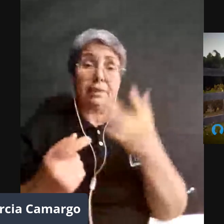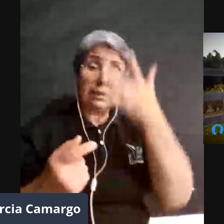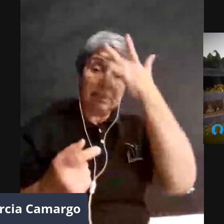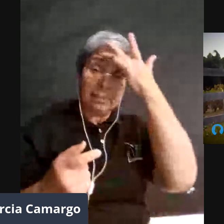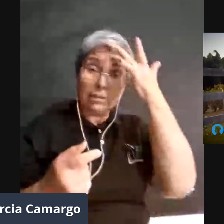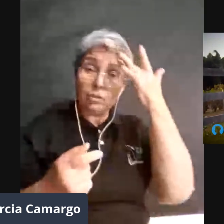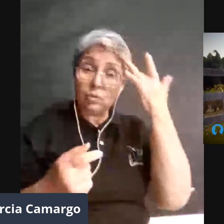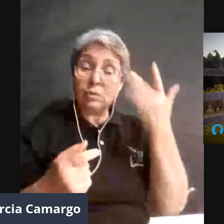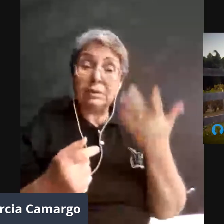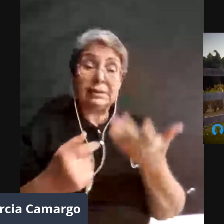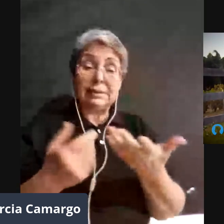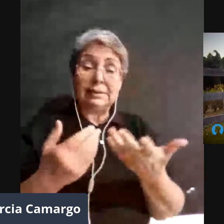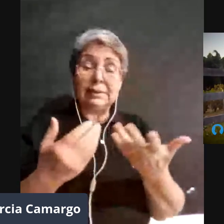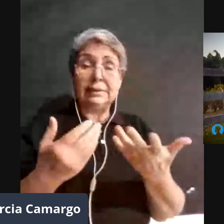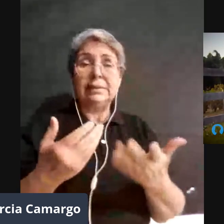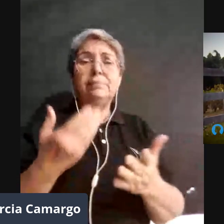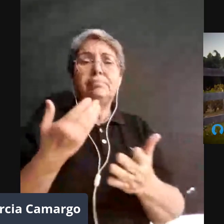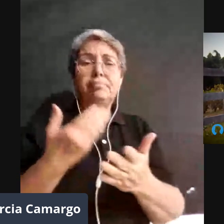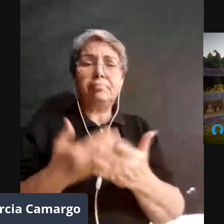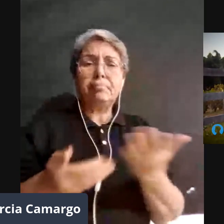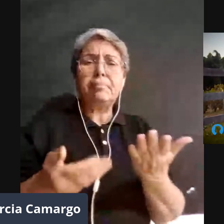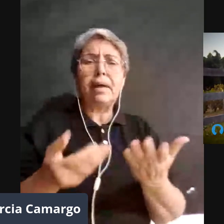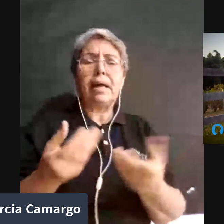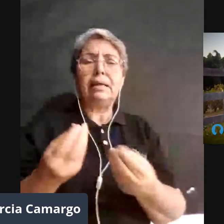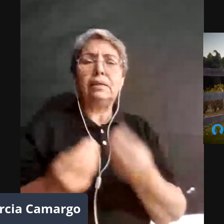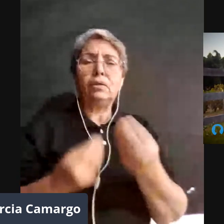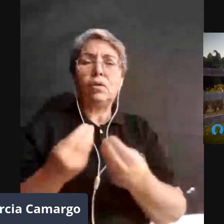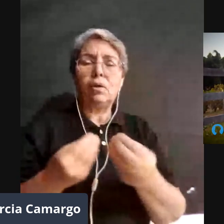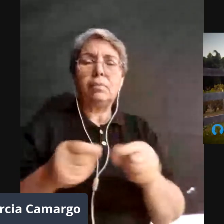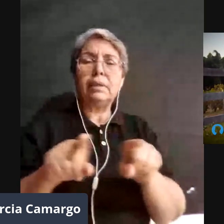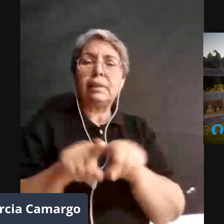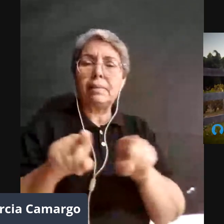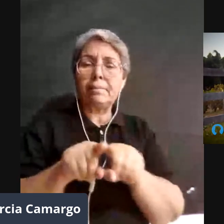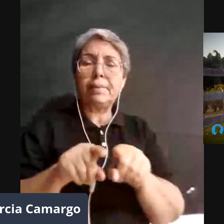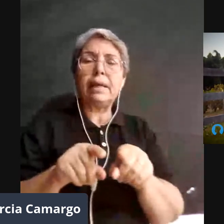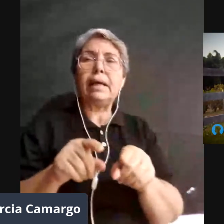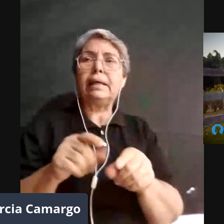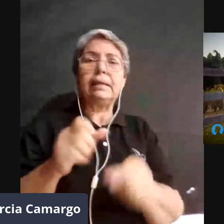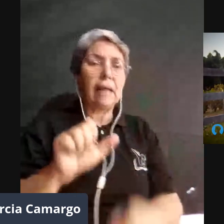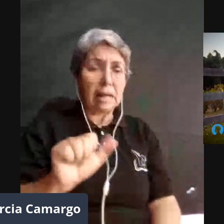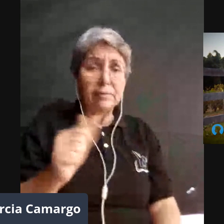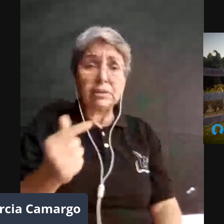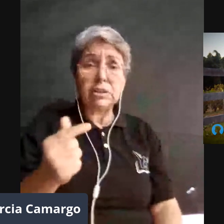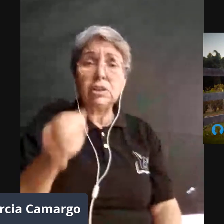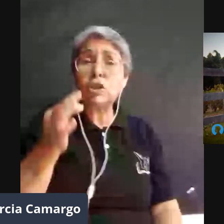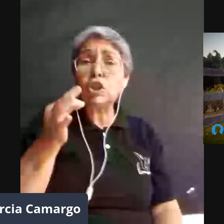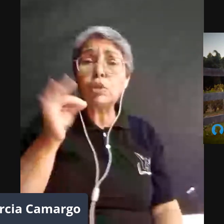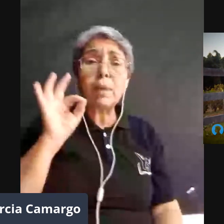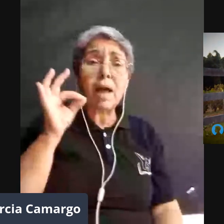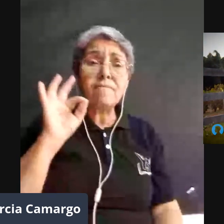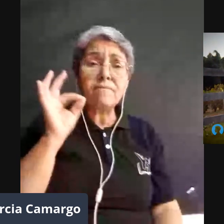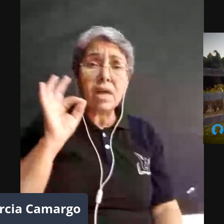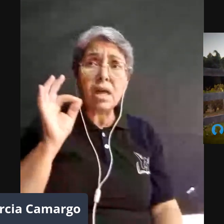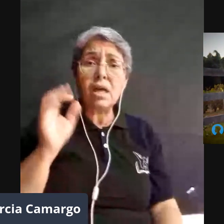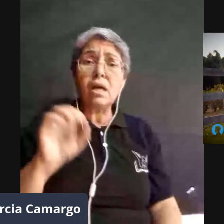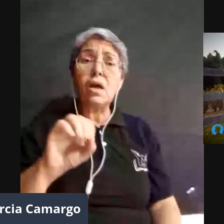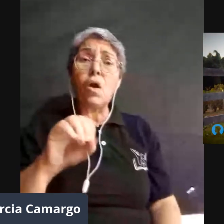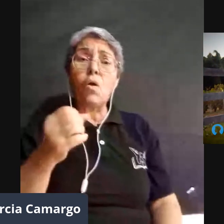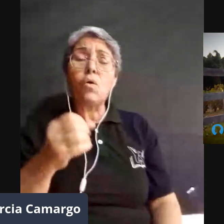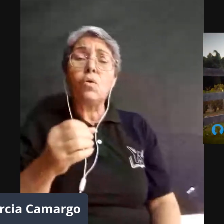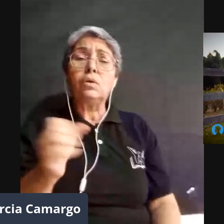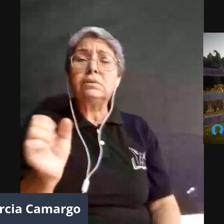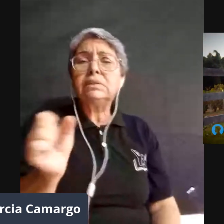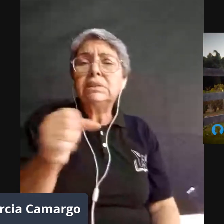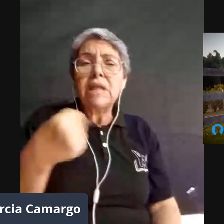cresce assustadoramente o número de adventistas que bebem café, por exemplo. Ou cerveja sem álcool. Parece que nós queremos